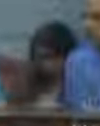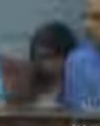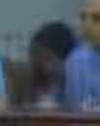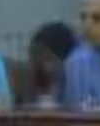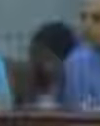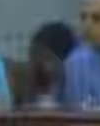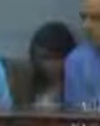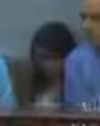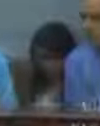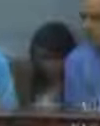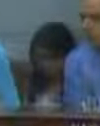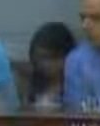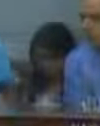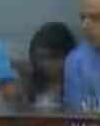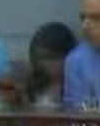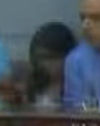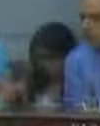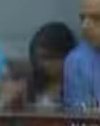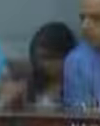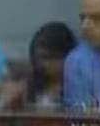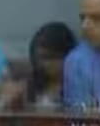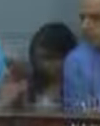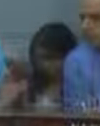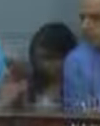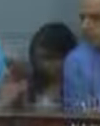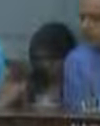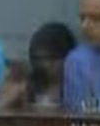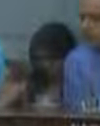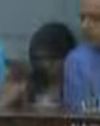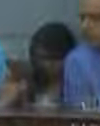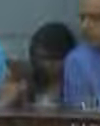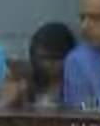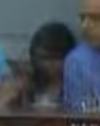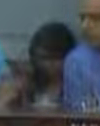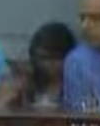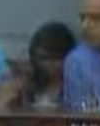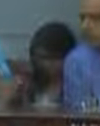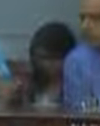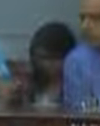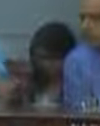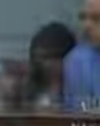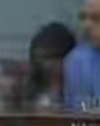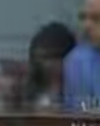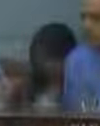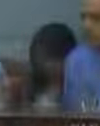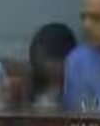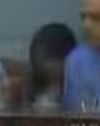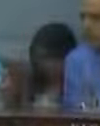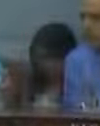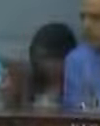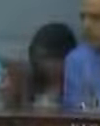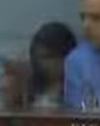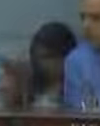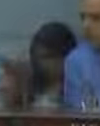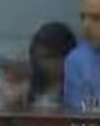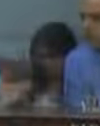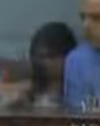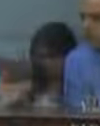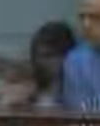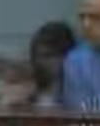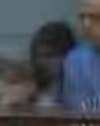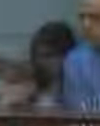tal da Atitude, ela tem um dia de acertar com os funcionários que estão empregados lá até o dia 10, sobre a